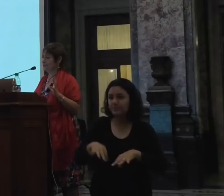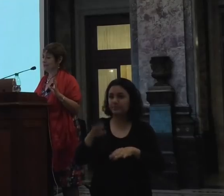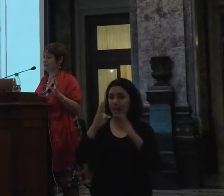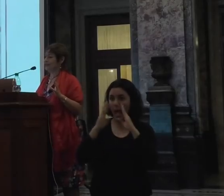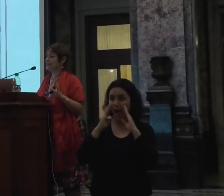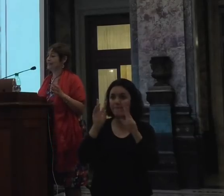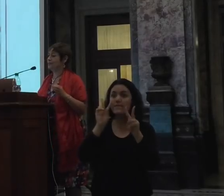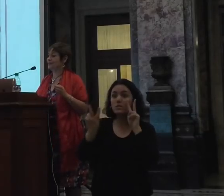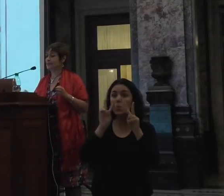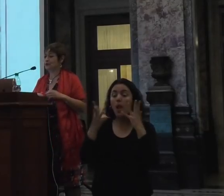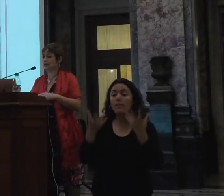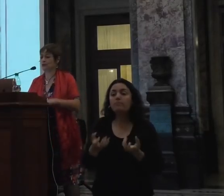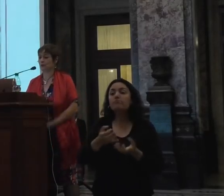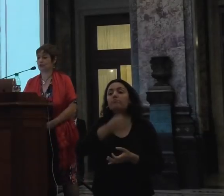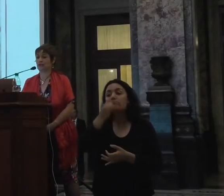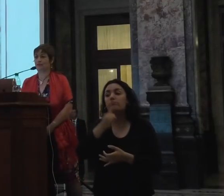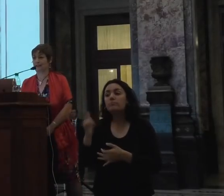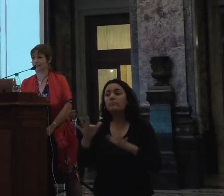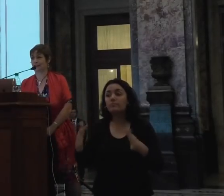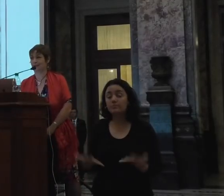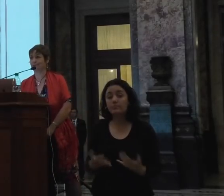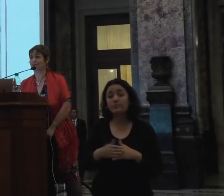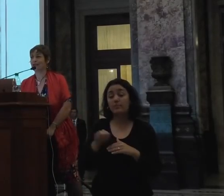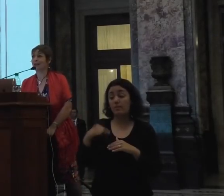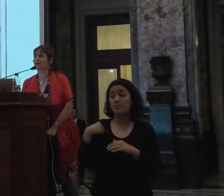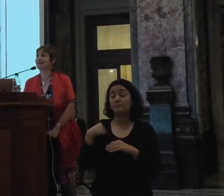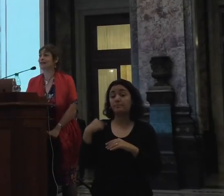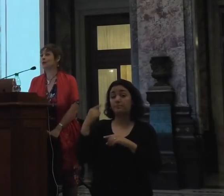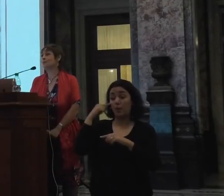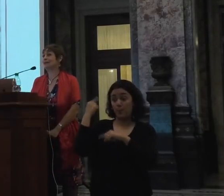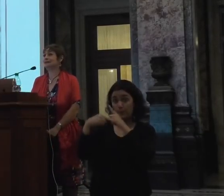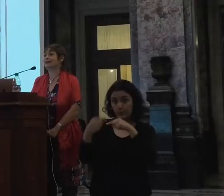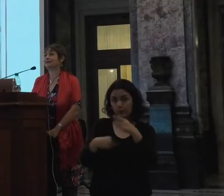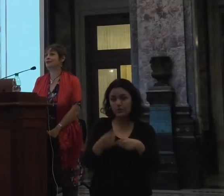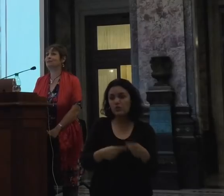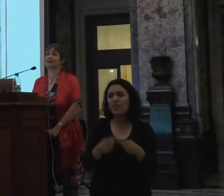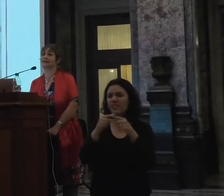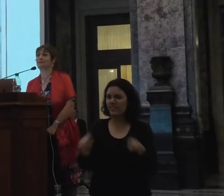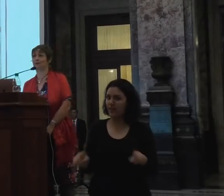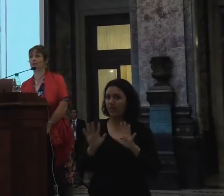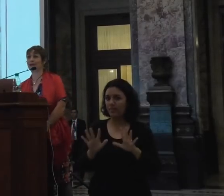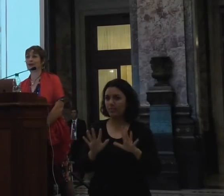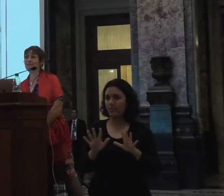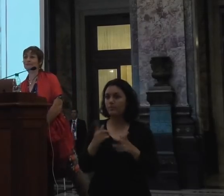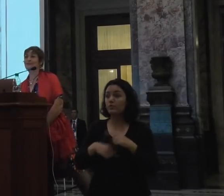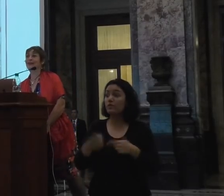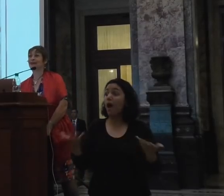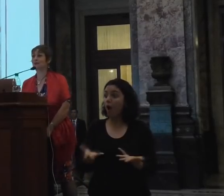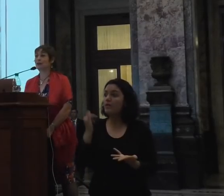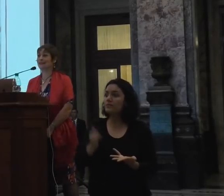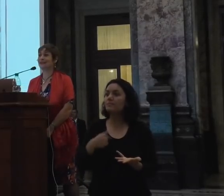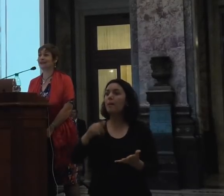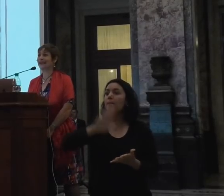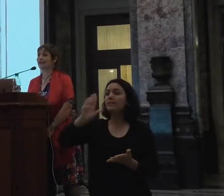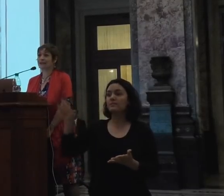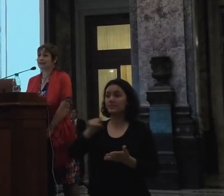quiero nada más recordarles que la percepción es un proceso inferencial. Entonces, les voy a pedir, aquí es donde participa el público, les